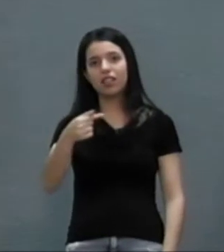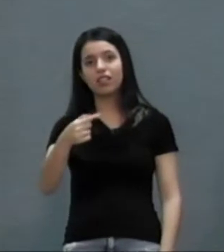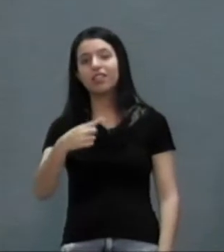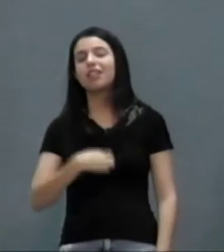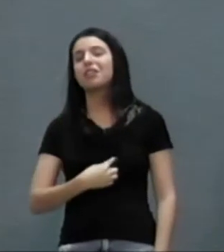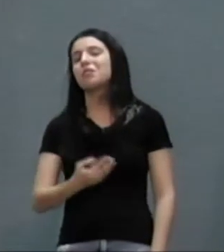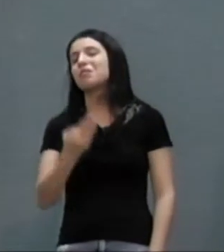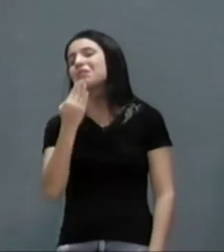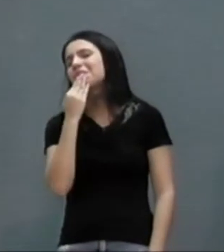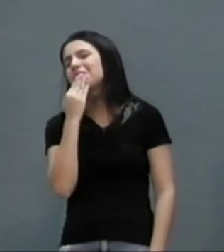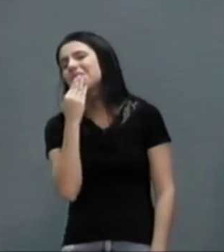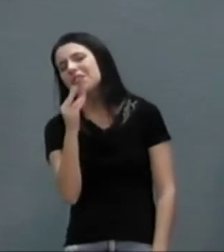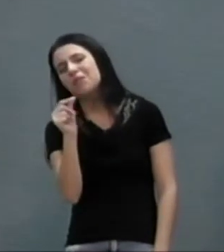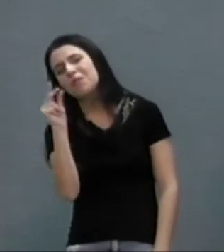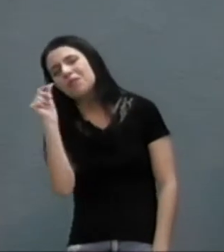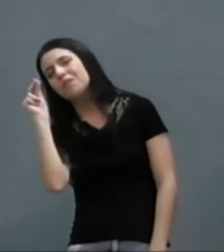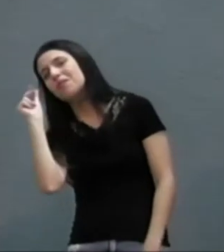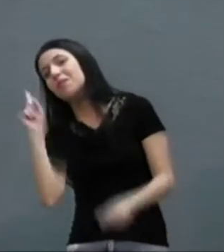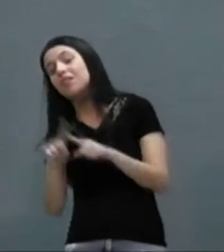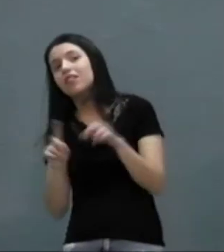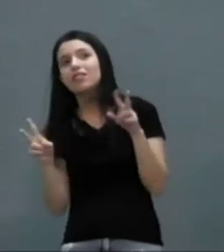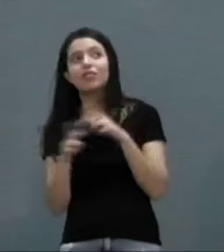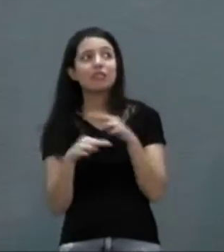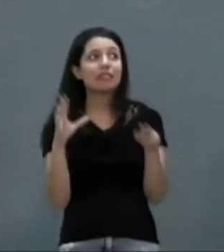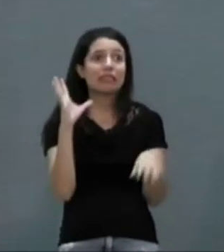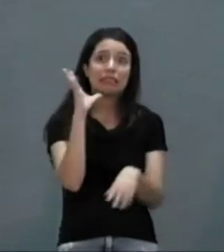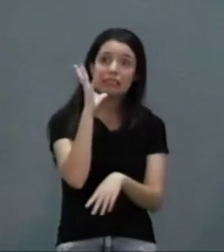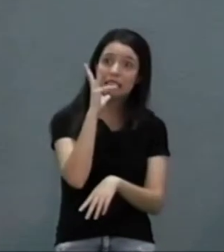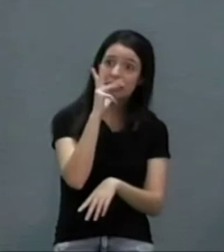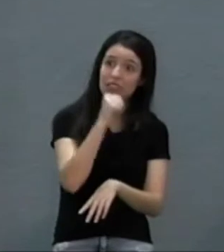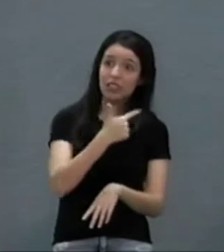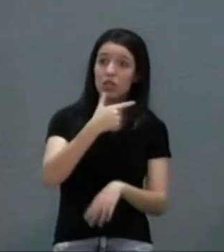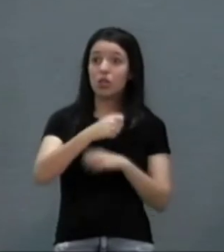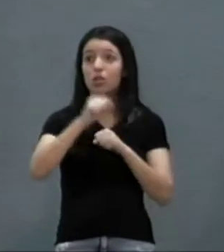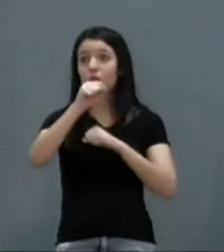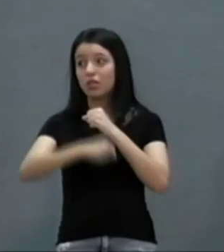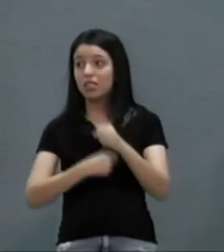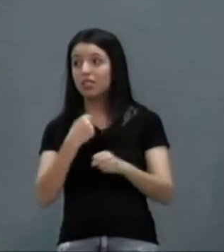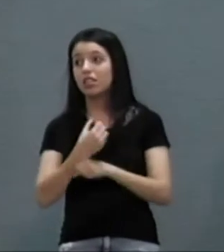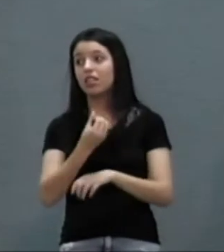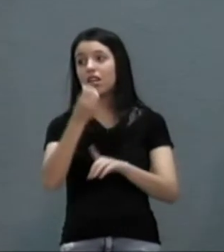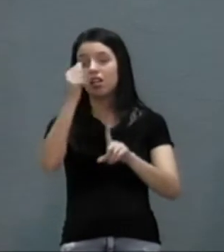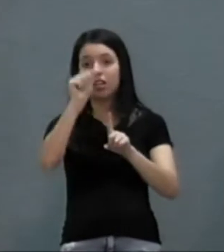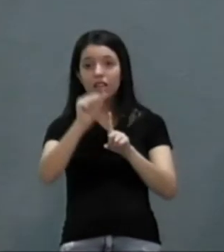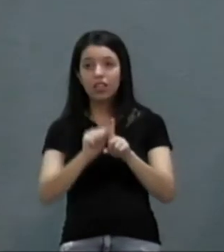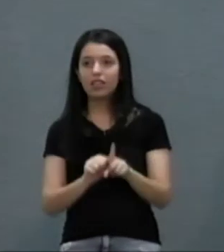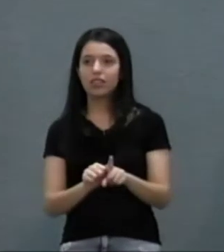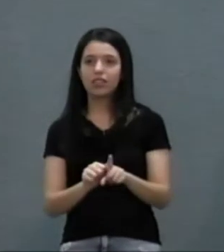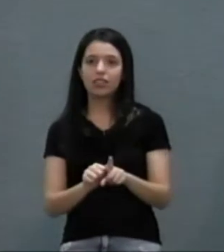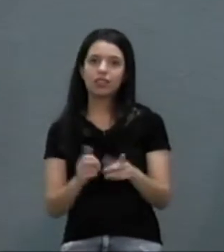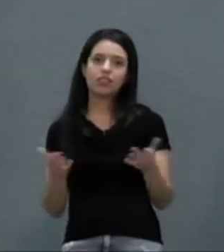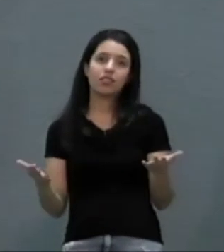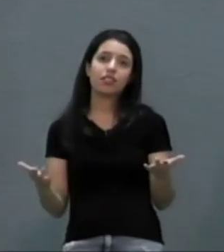andando. Estão se demorando muito. Já passaram 2 anos e 6 meses. Vai deixar para a reta final mais uma vez? Não é